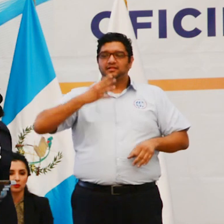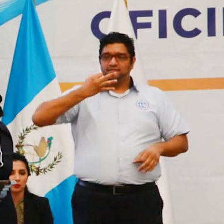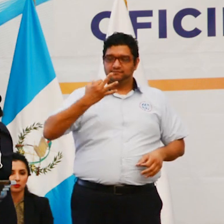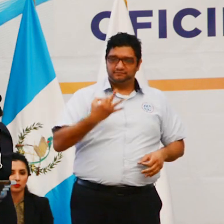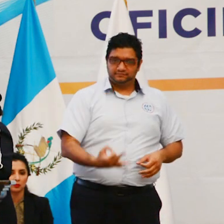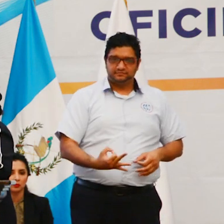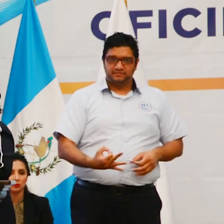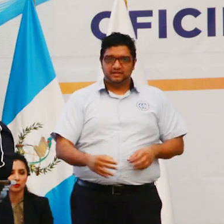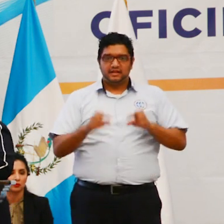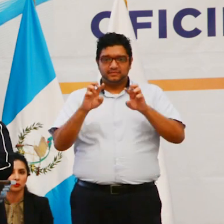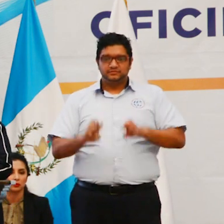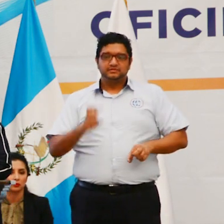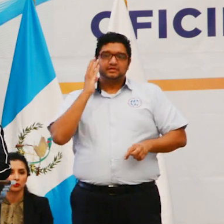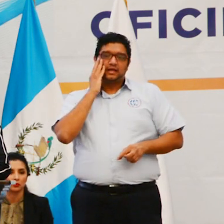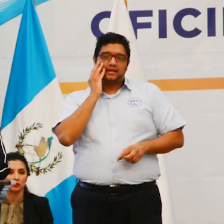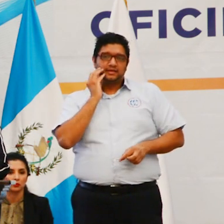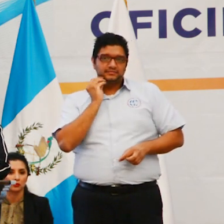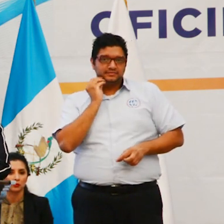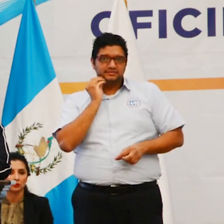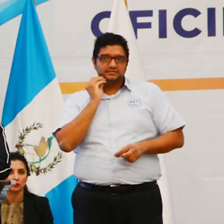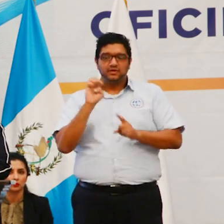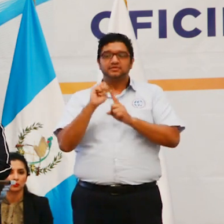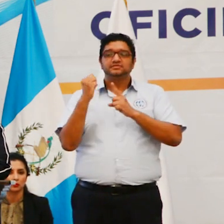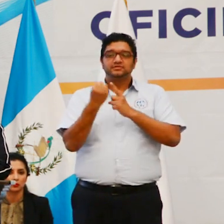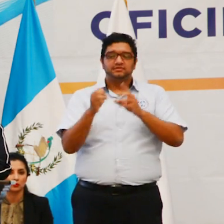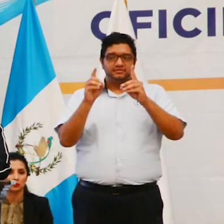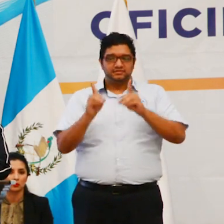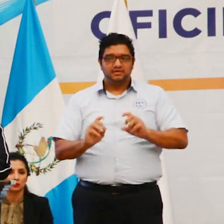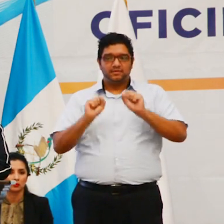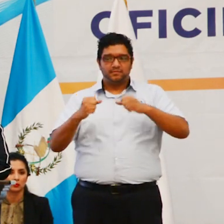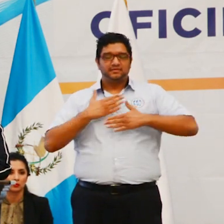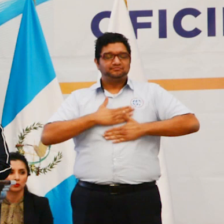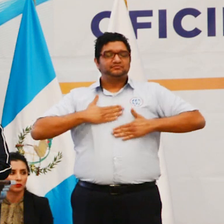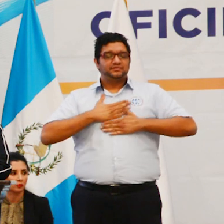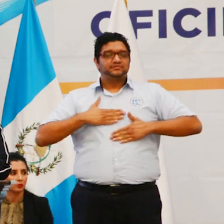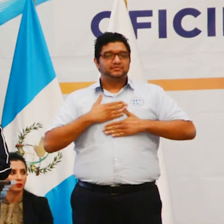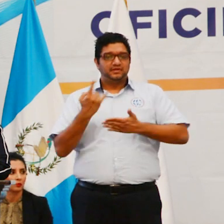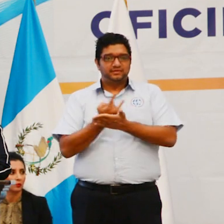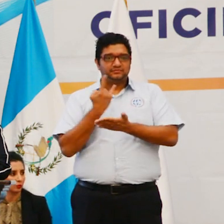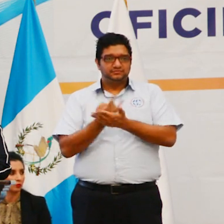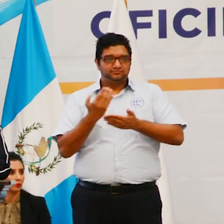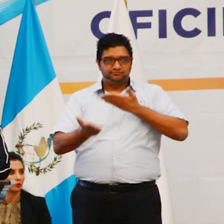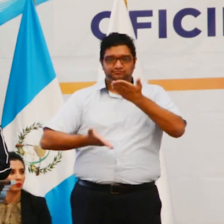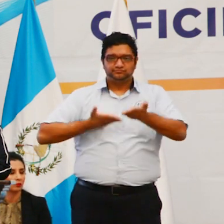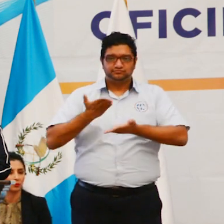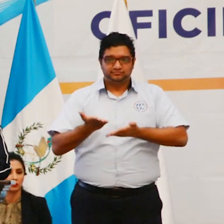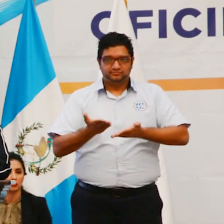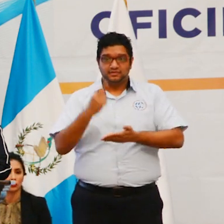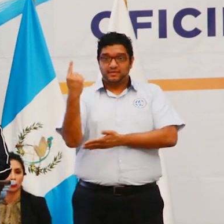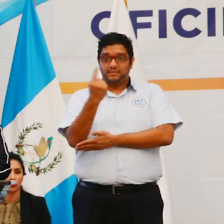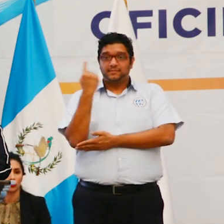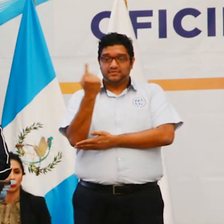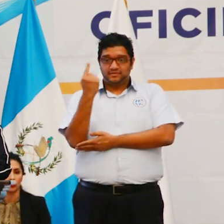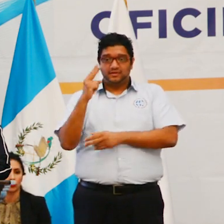en situación de discapacidad puedan gozar de toda la gama de servicios que hay para ellos. Es importante conocer